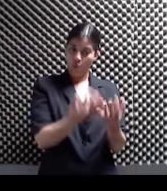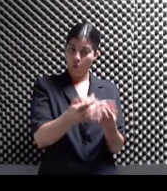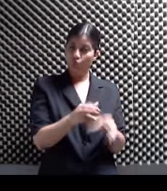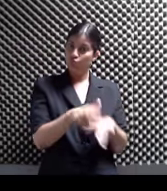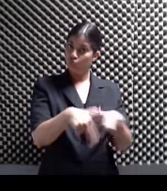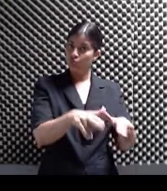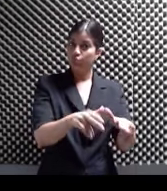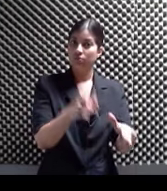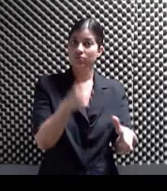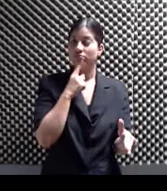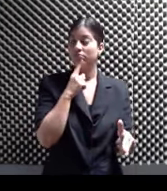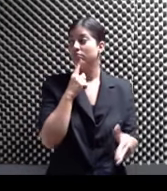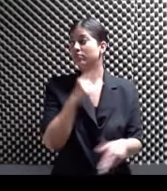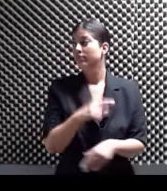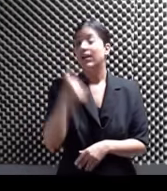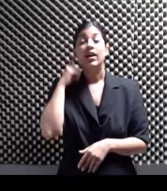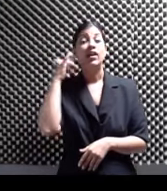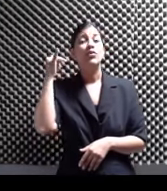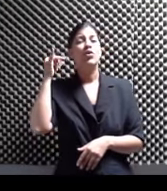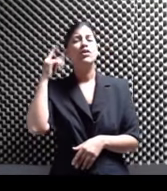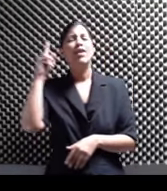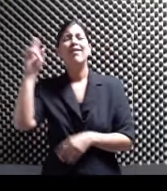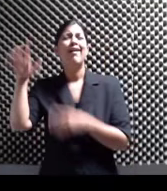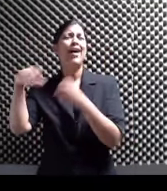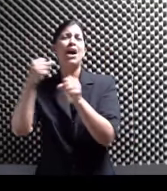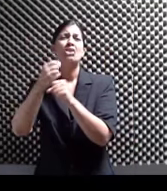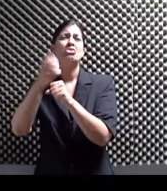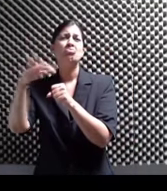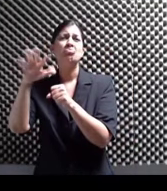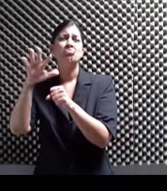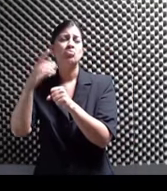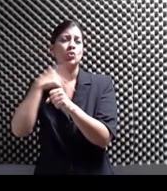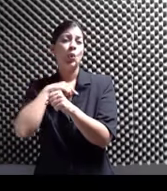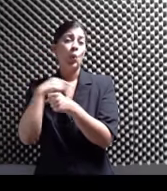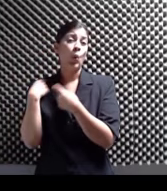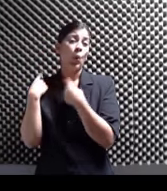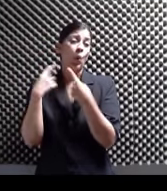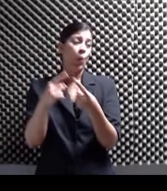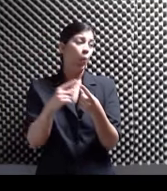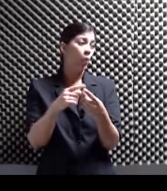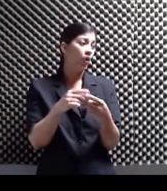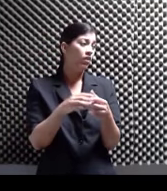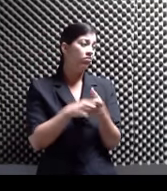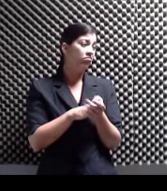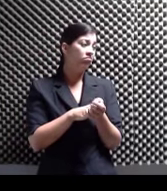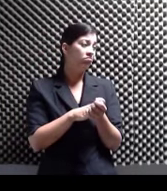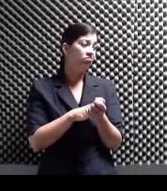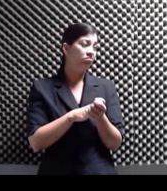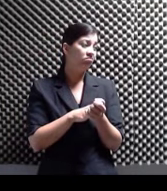en Sundor, en California, ya hace año y pico. Y llevamos caminando sobre fuego,